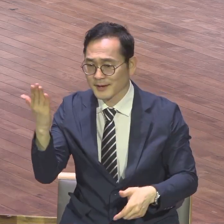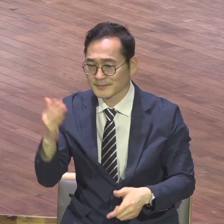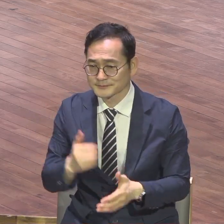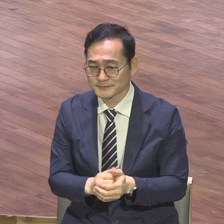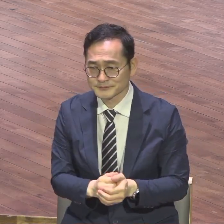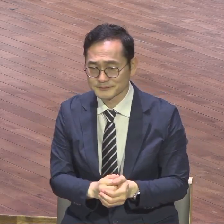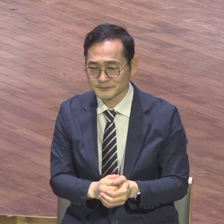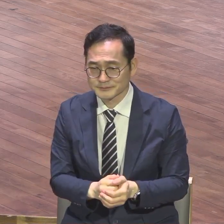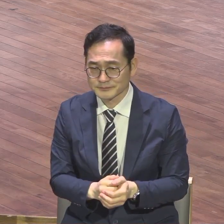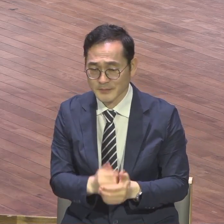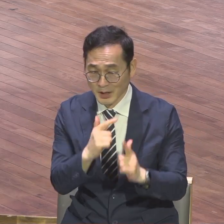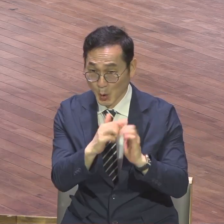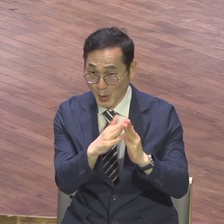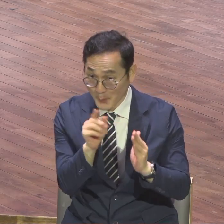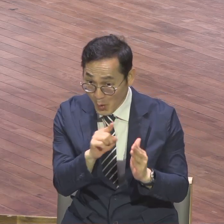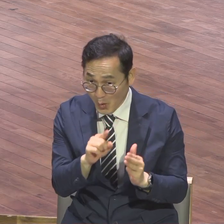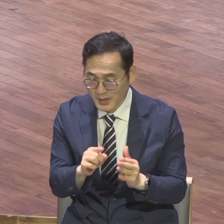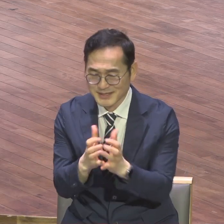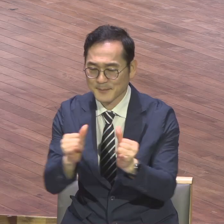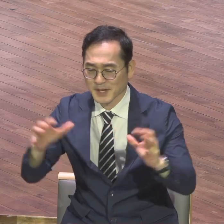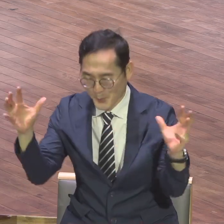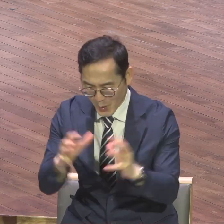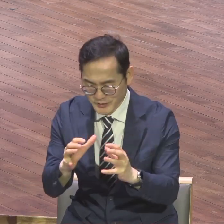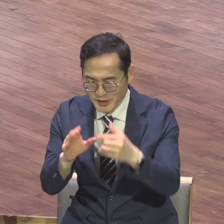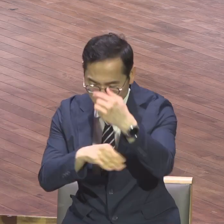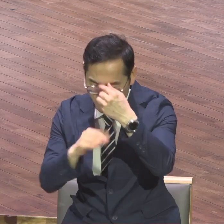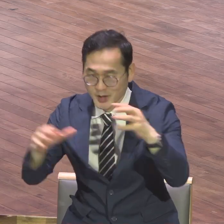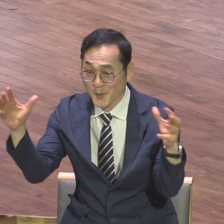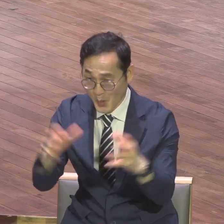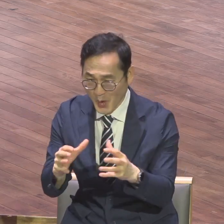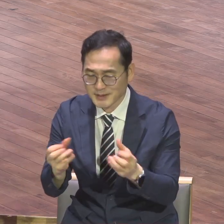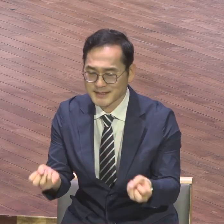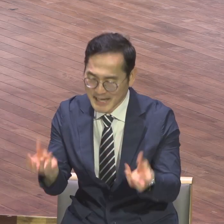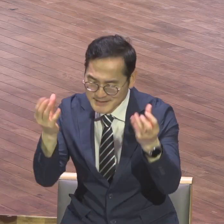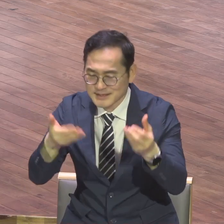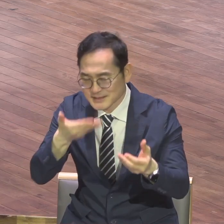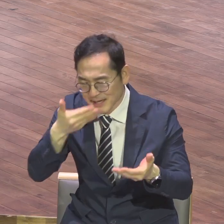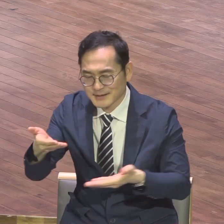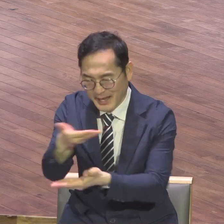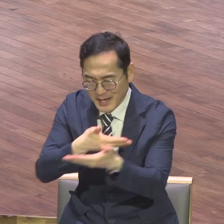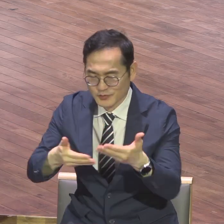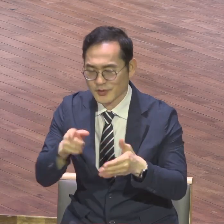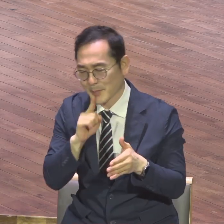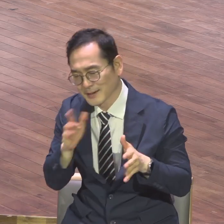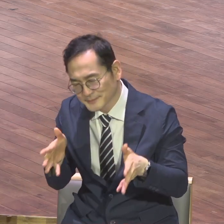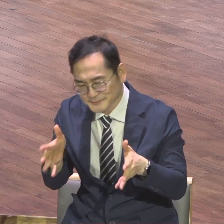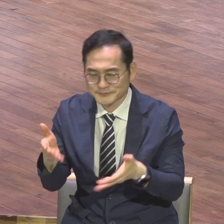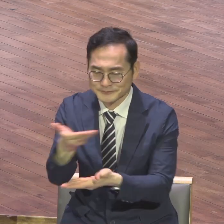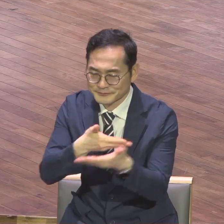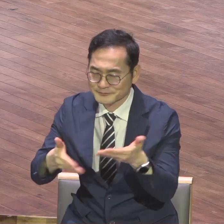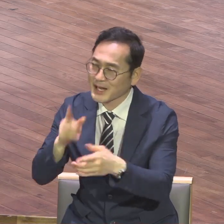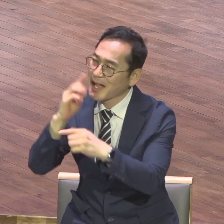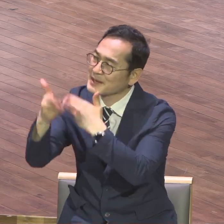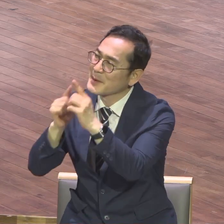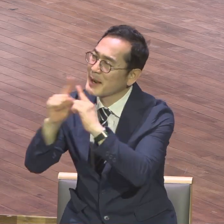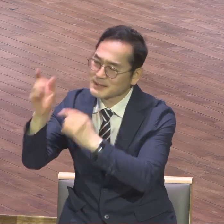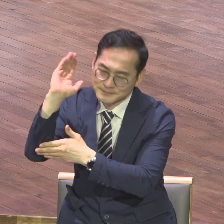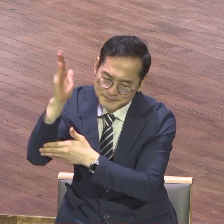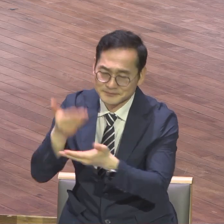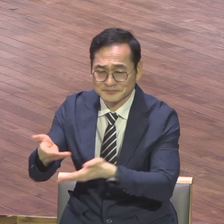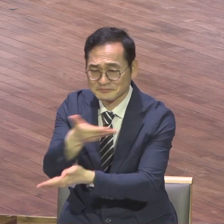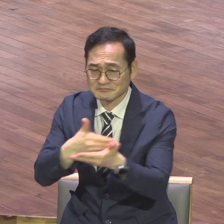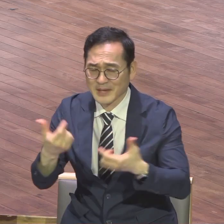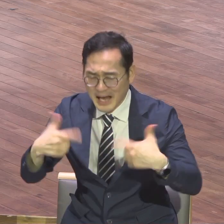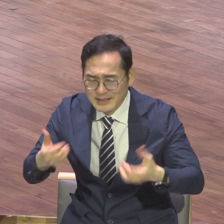교회는요, 성도들이 모여서 잔치입니다, 잔치. 성도들이 모여서 그냥 식사 시켜가지고 같이 포럼하고 교제하고 맨날